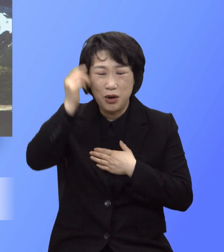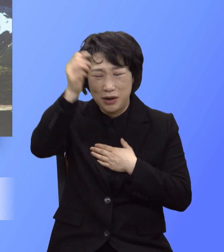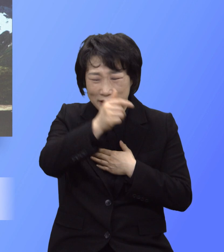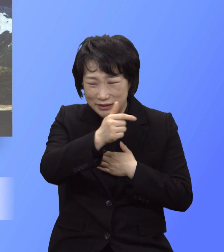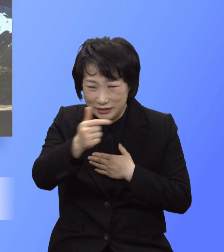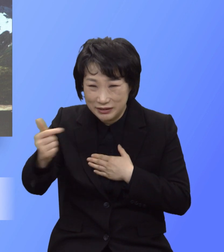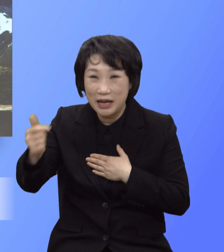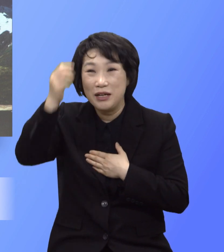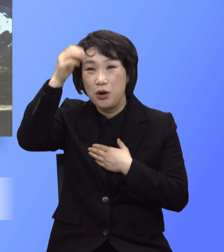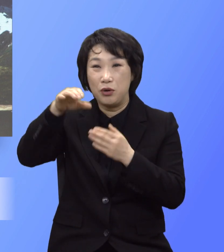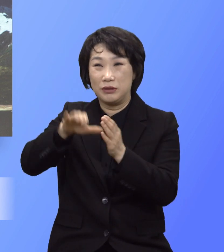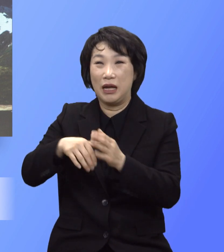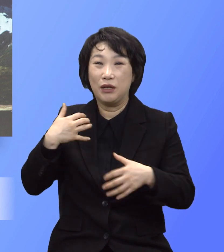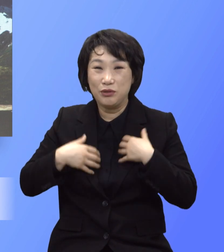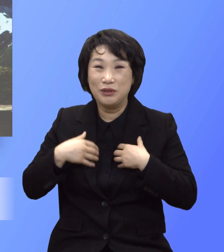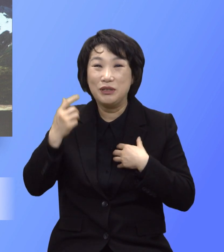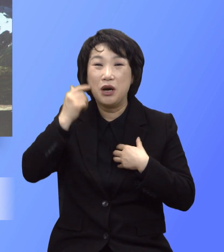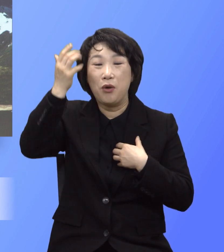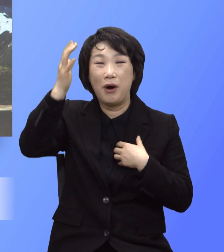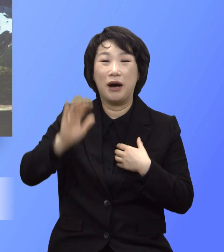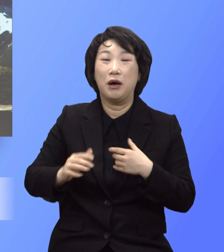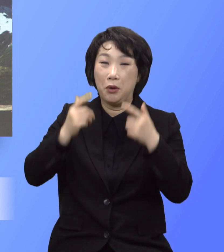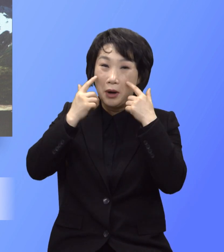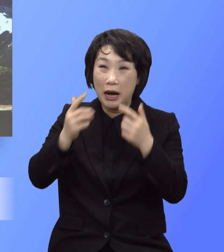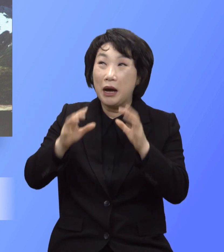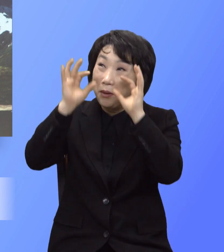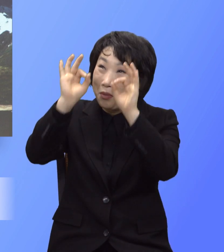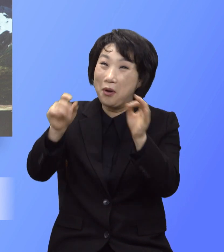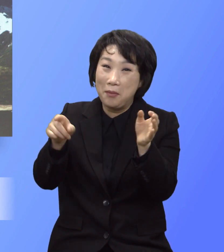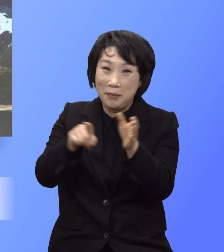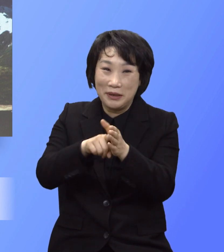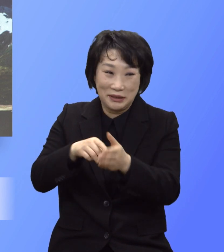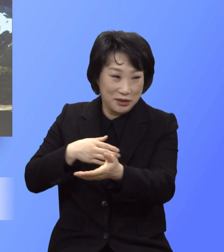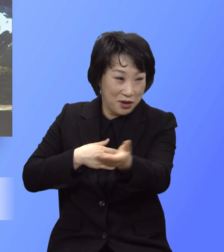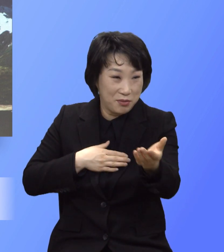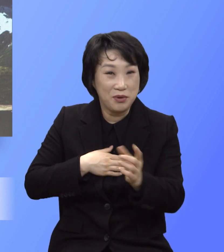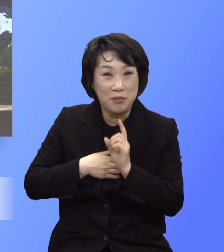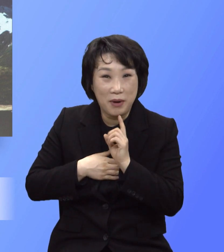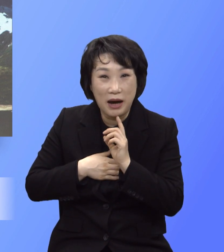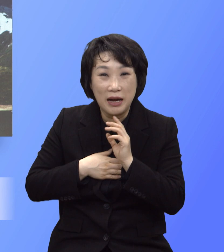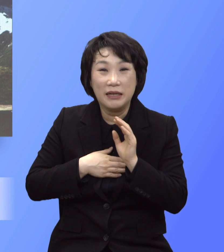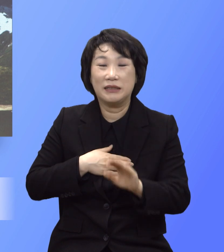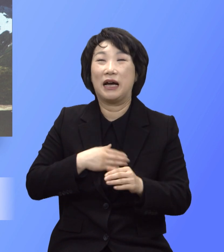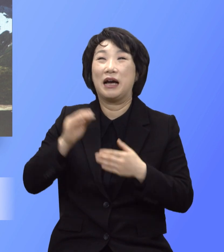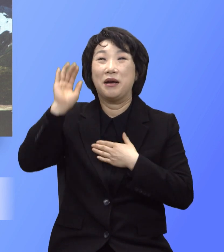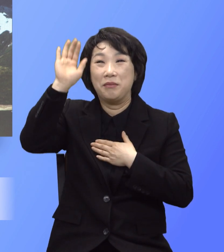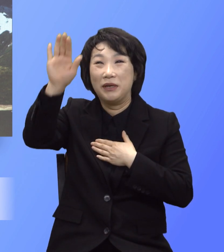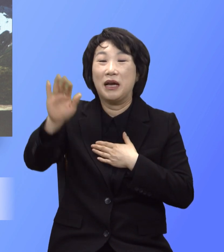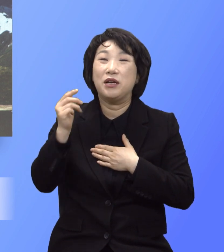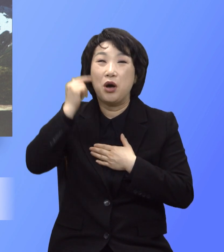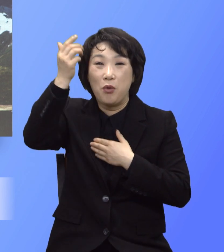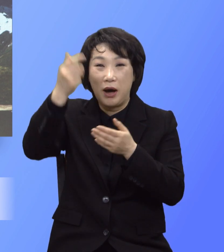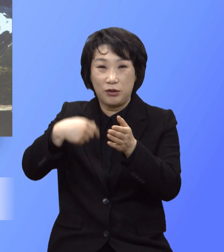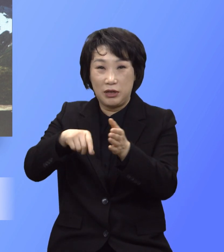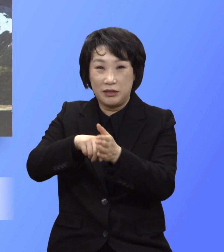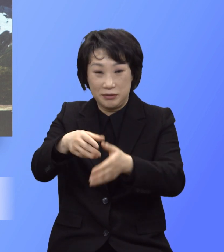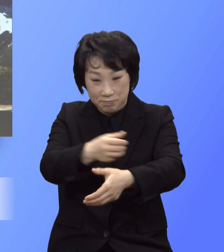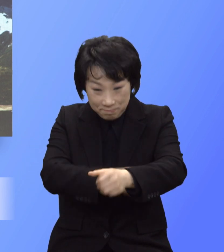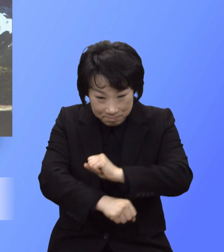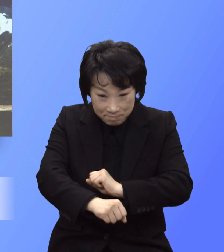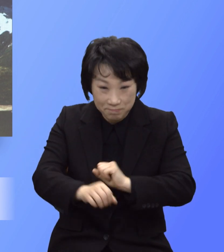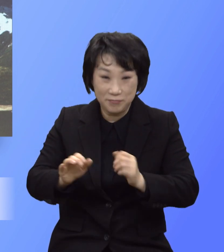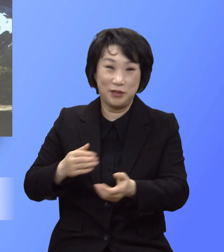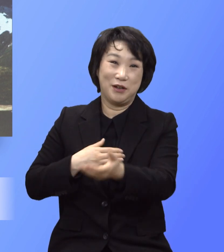영광스럽게 영혼의 때 누릴 영광을 확실하게 보고 믿는 자만이 장차 올 영광을 위해서